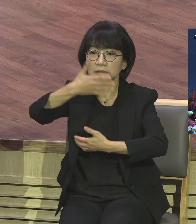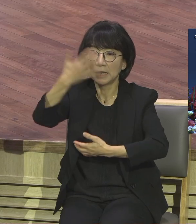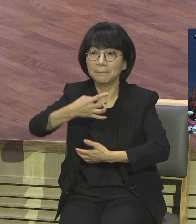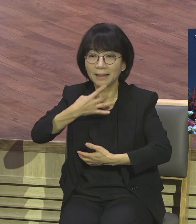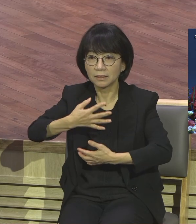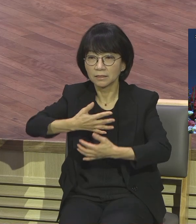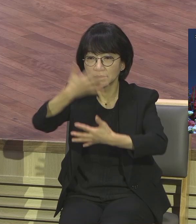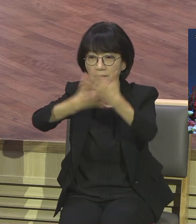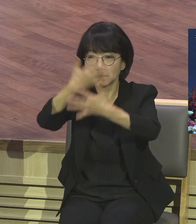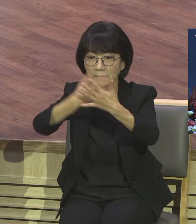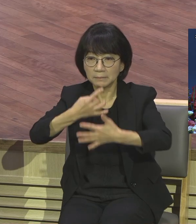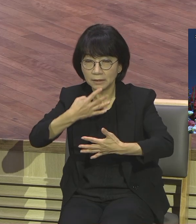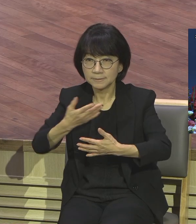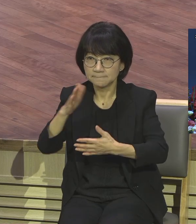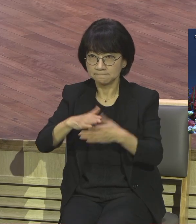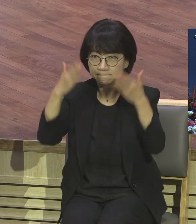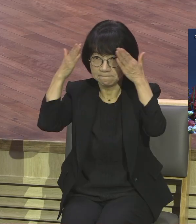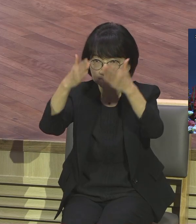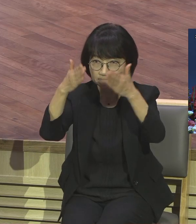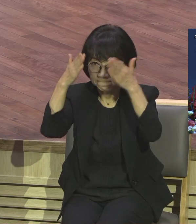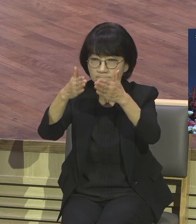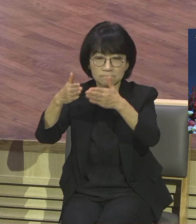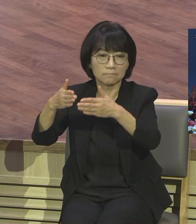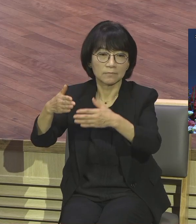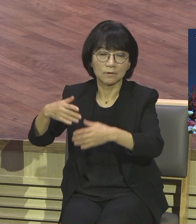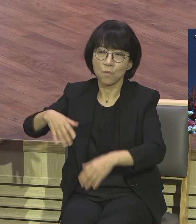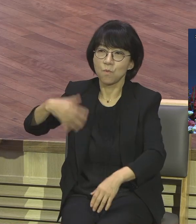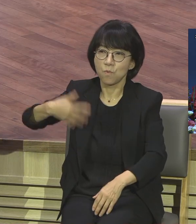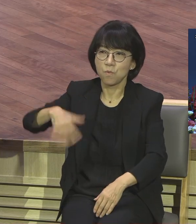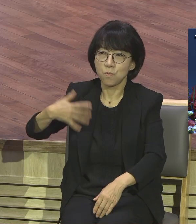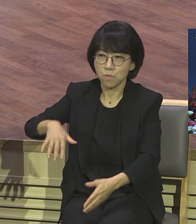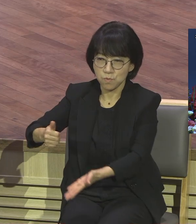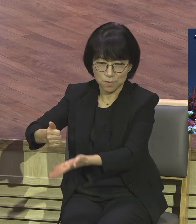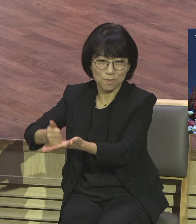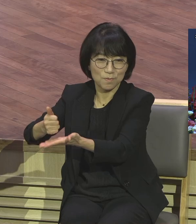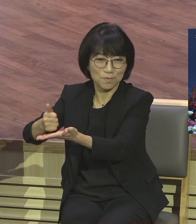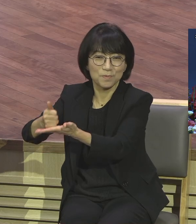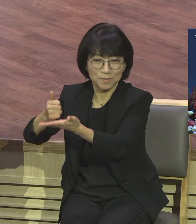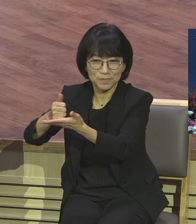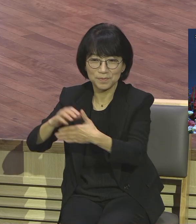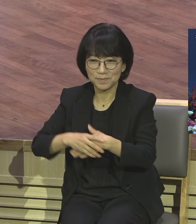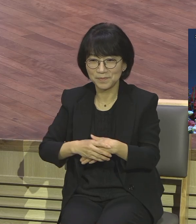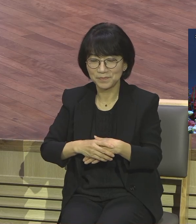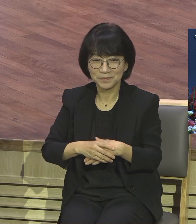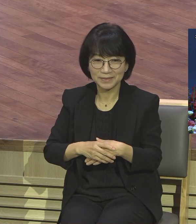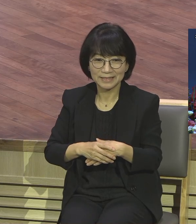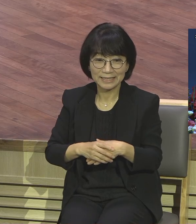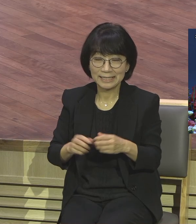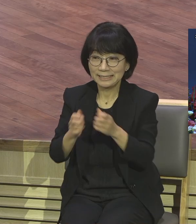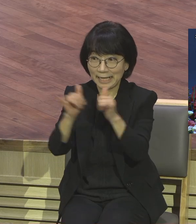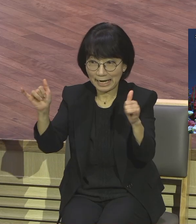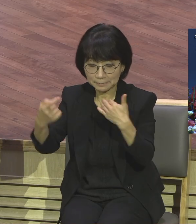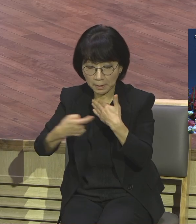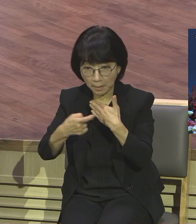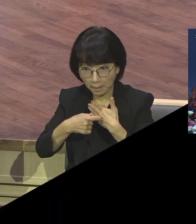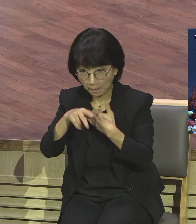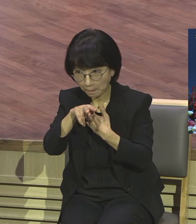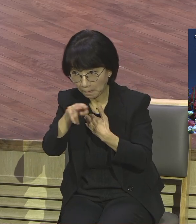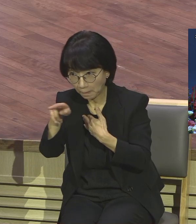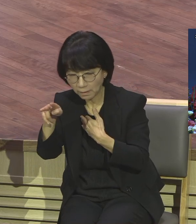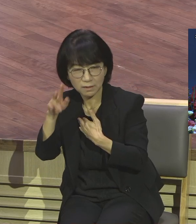들어오고 비전홀 계신 분들 위로합니다. 어떻든 하나님은 사람을 외모로 보지 않고 중심을